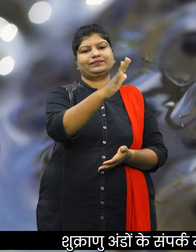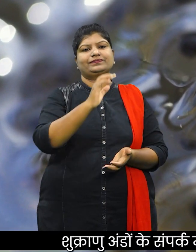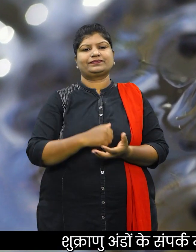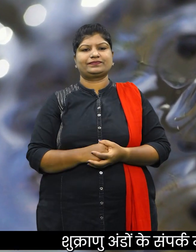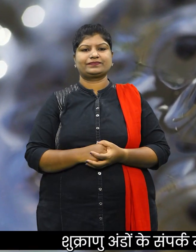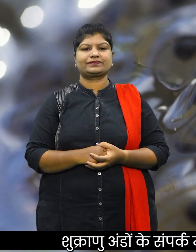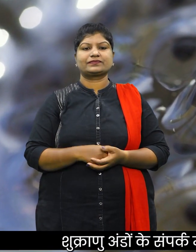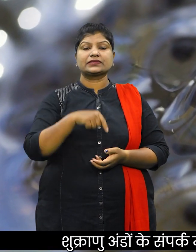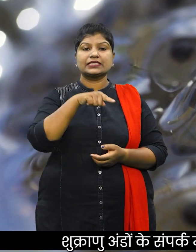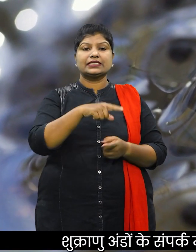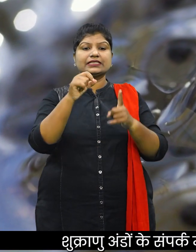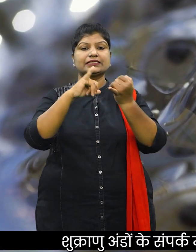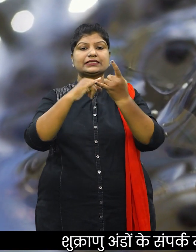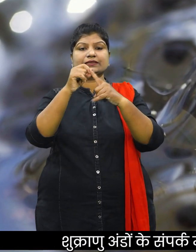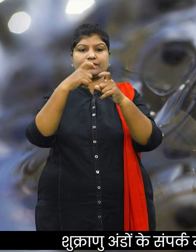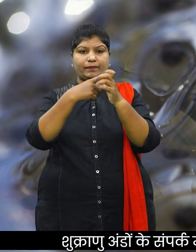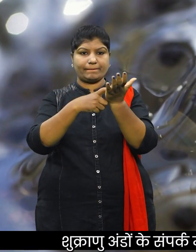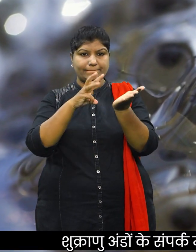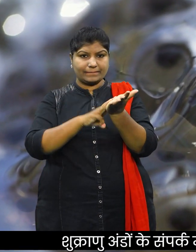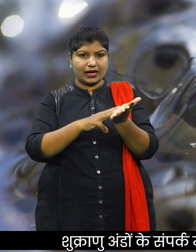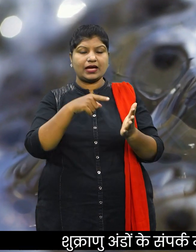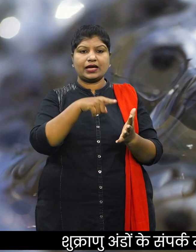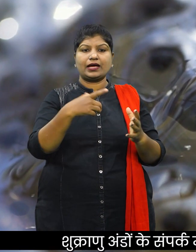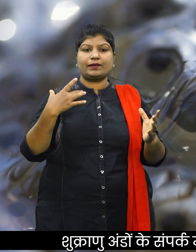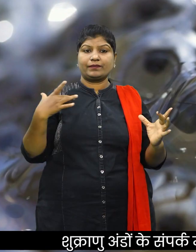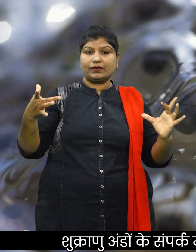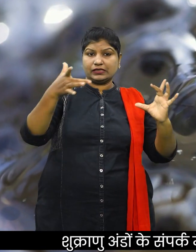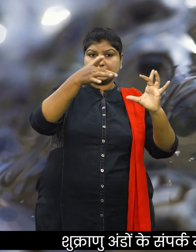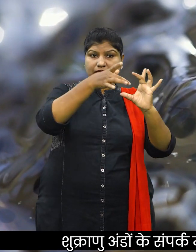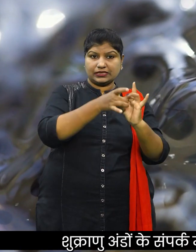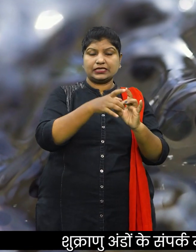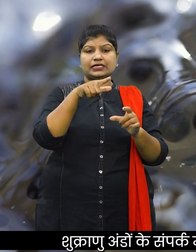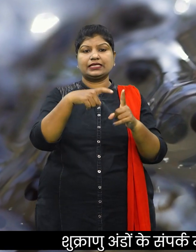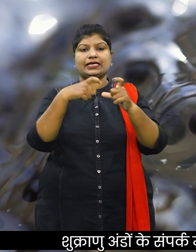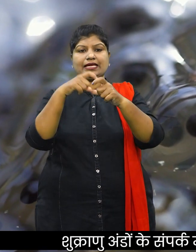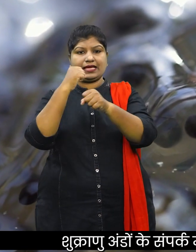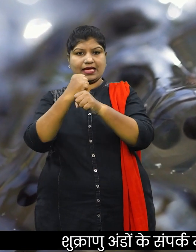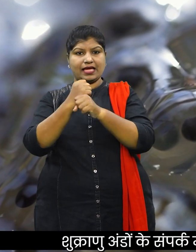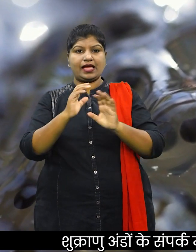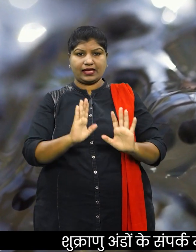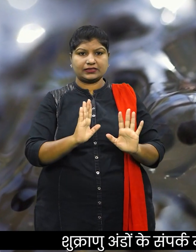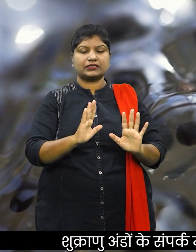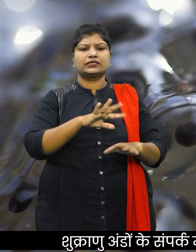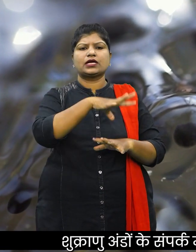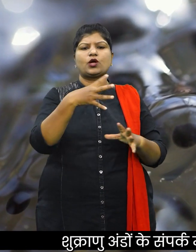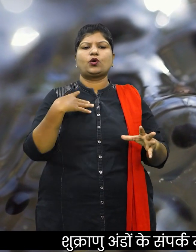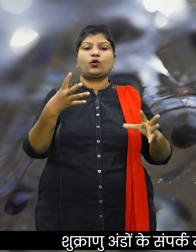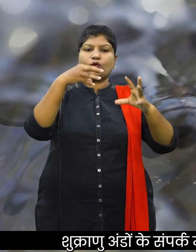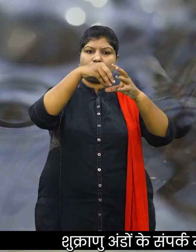शुक्राणु अंडों के संपर्क में आते हैं और उनसे मिलकर निषेचन करते हैं।